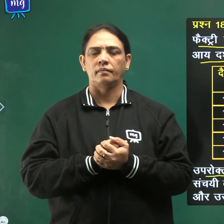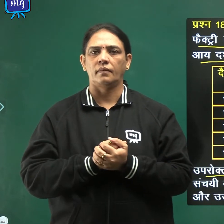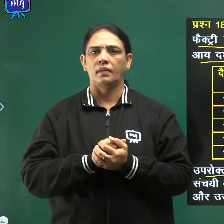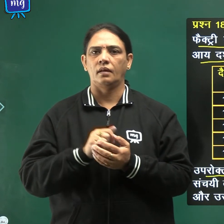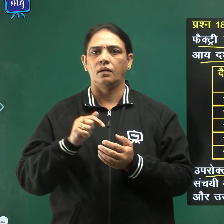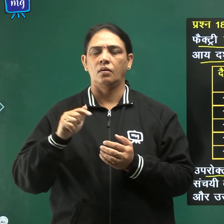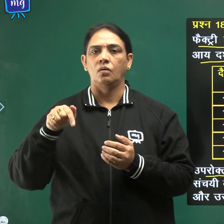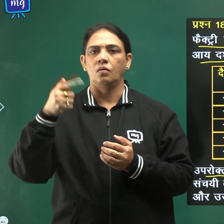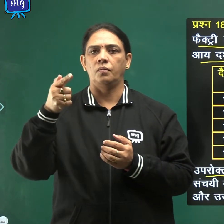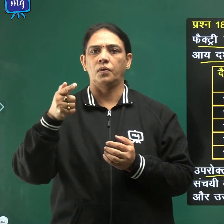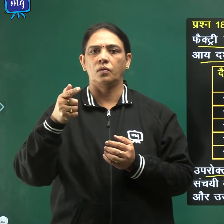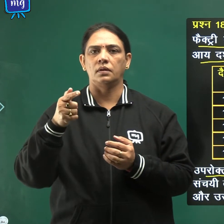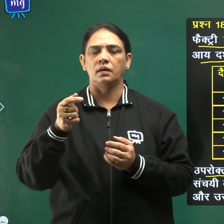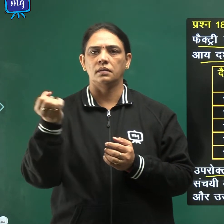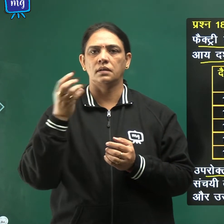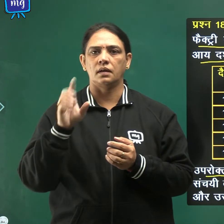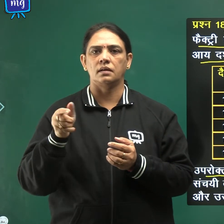उपरोक्त बंटन